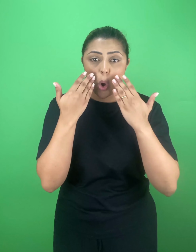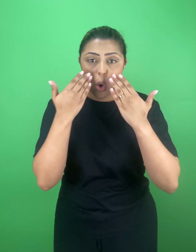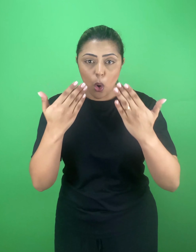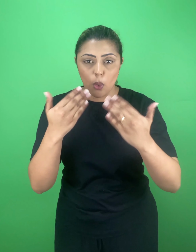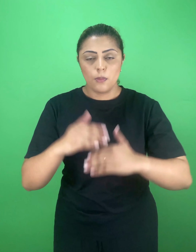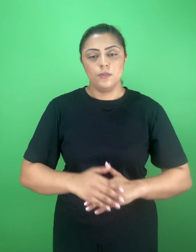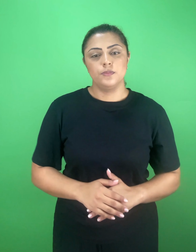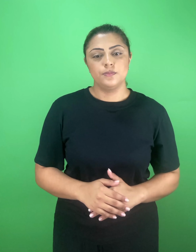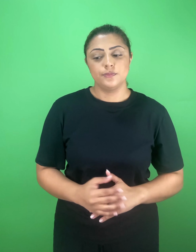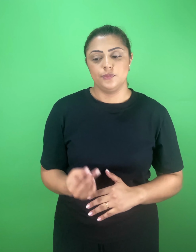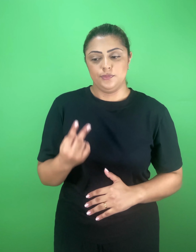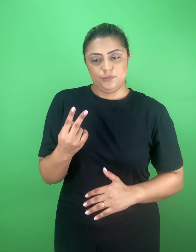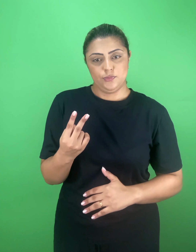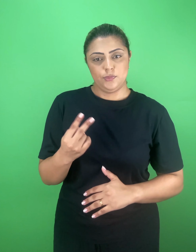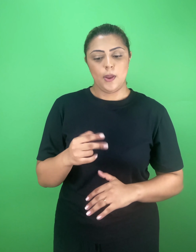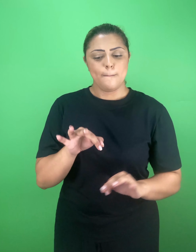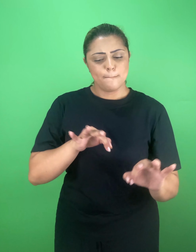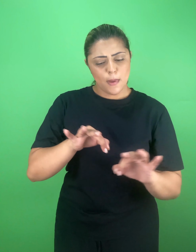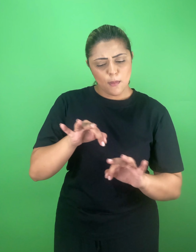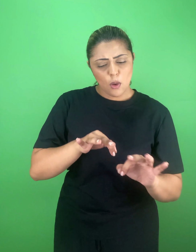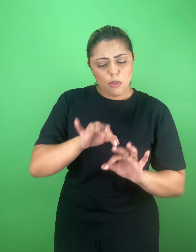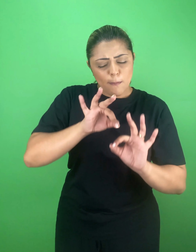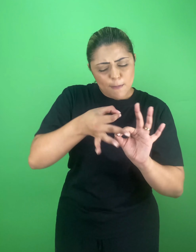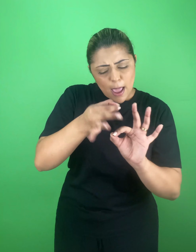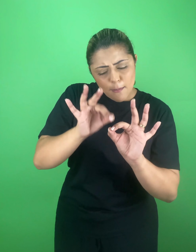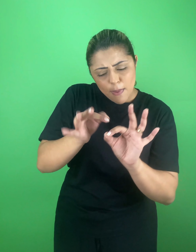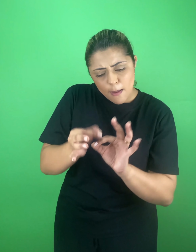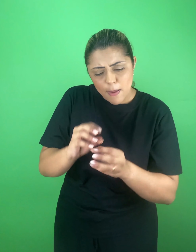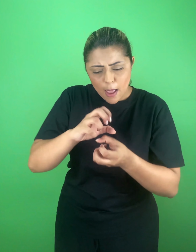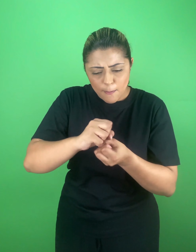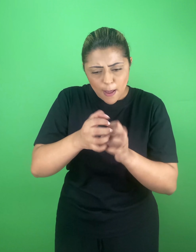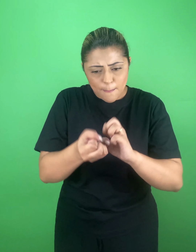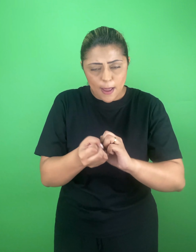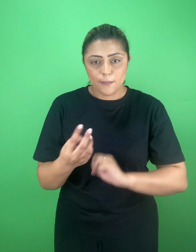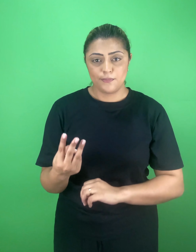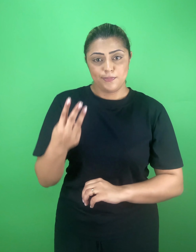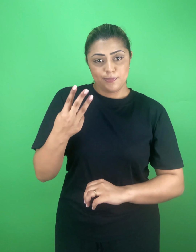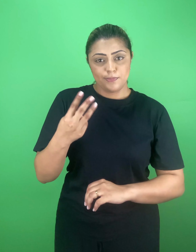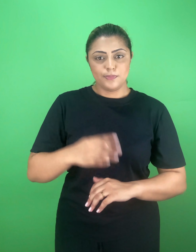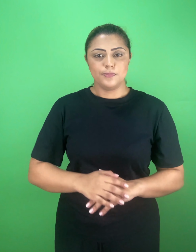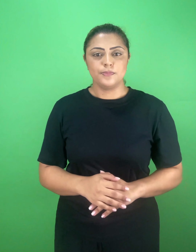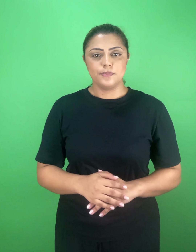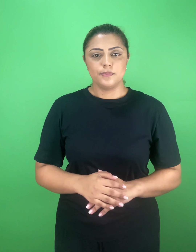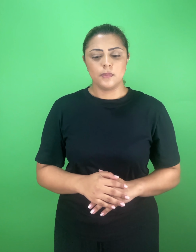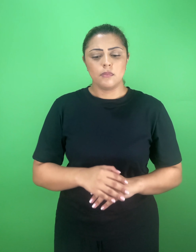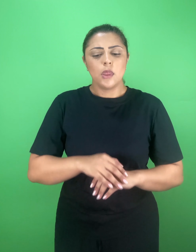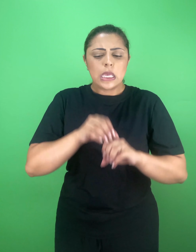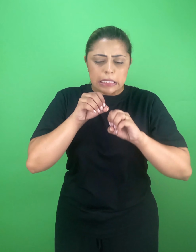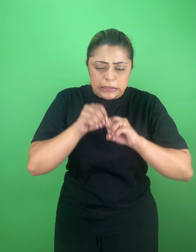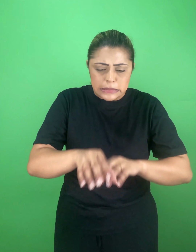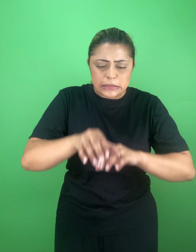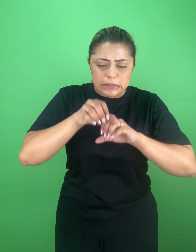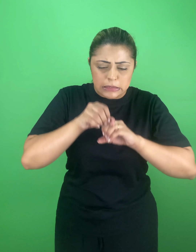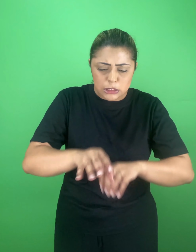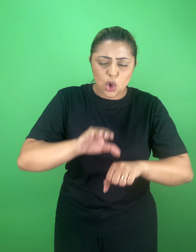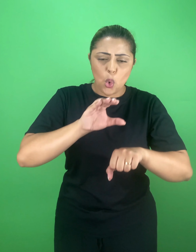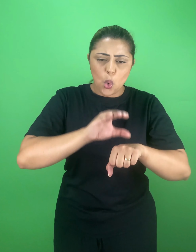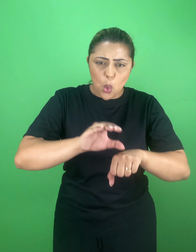2. Produção de peças artesanais 3. Ações de qualificação, formação, tais como